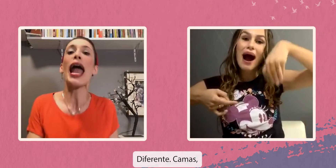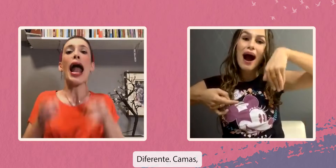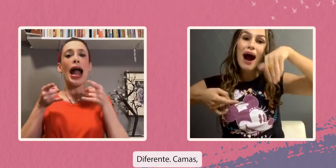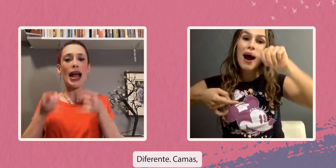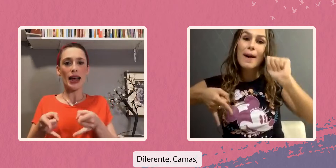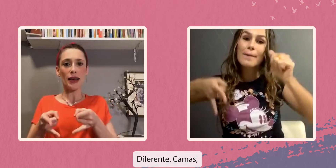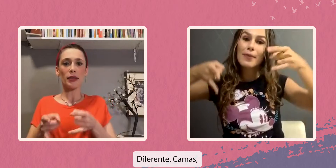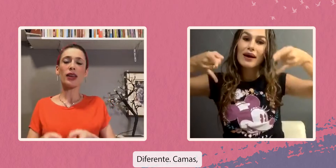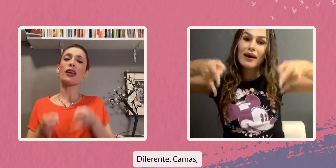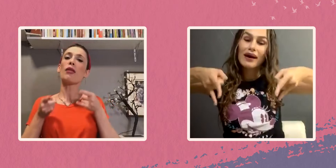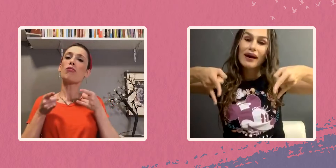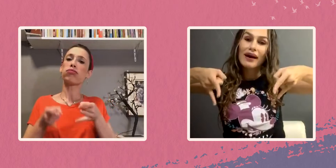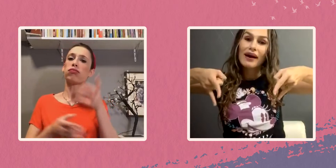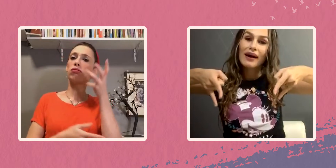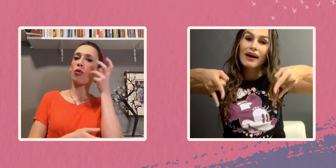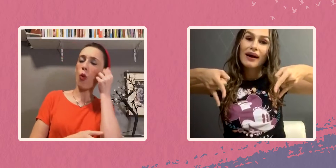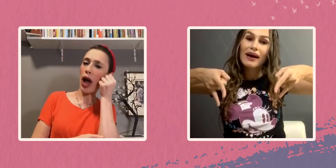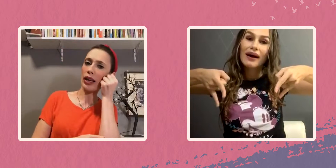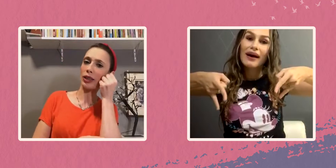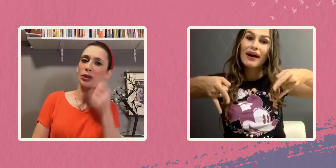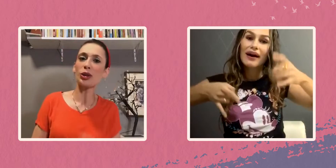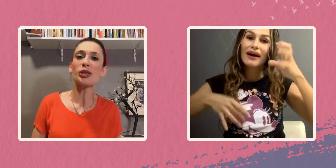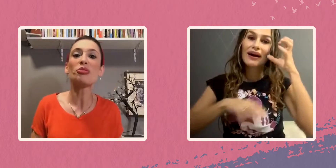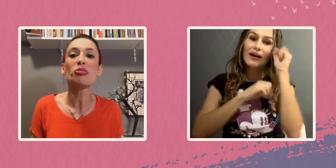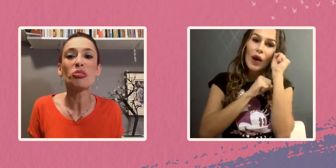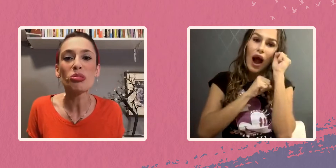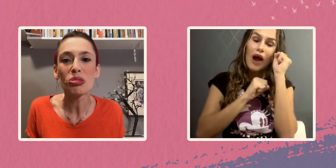Diferente. Cama.